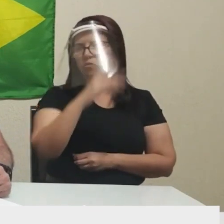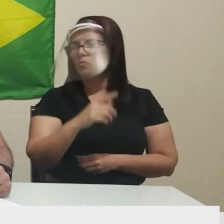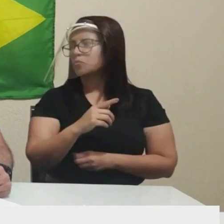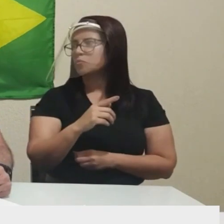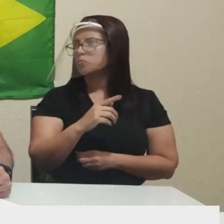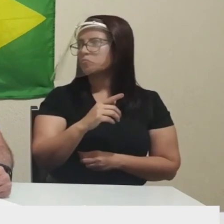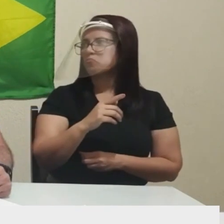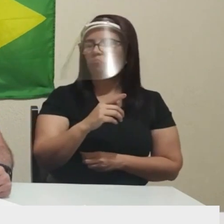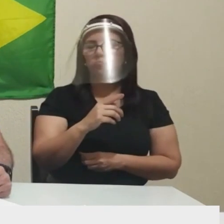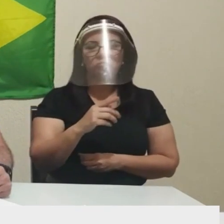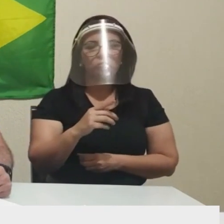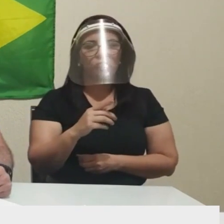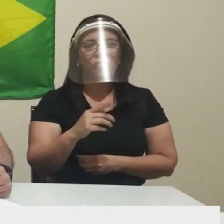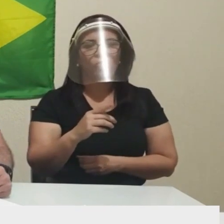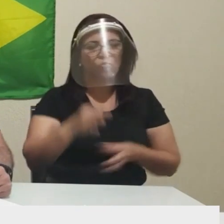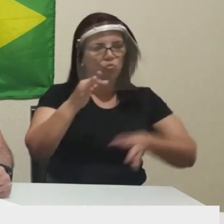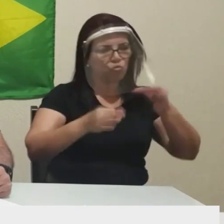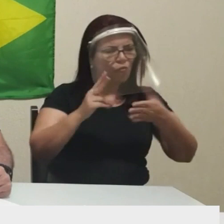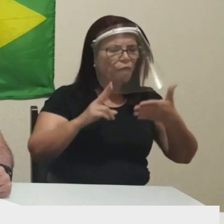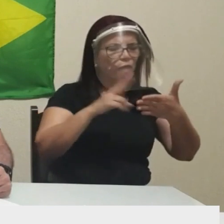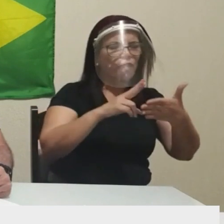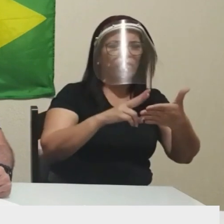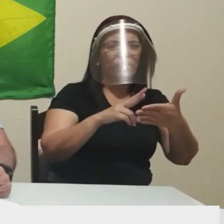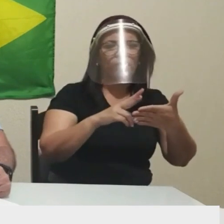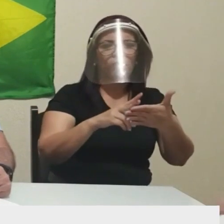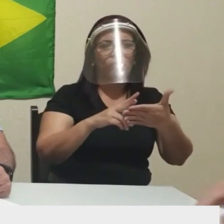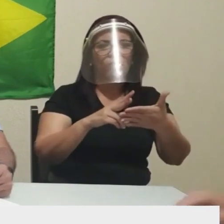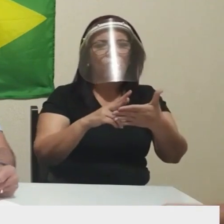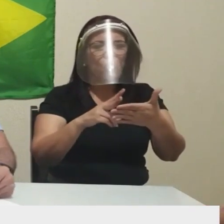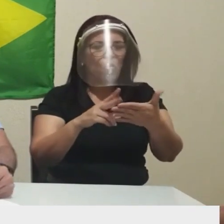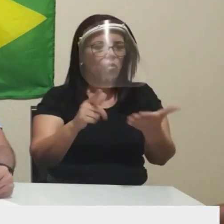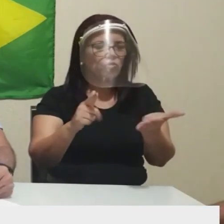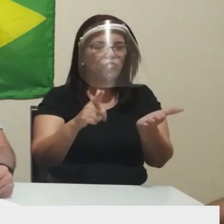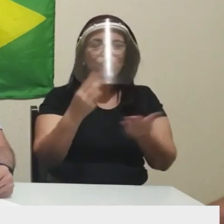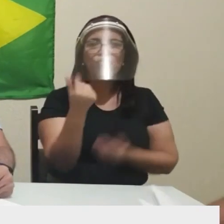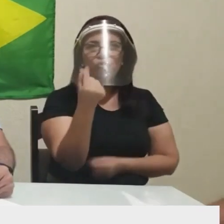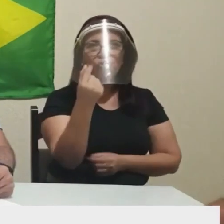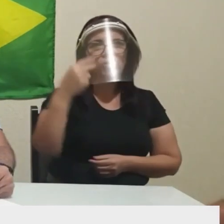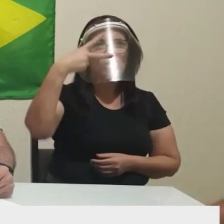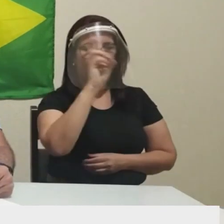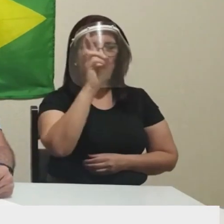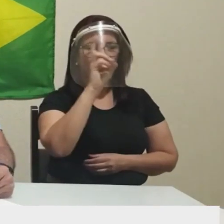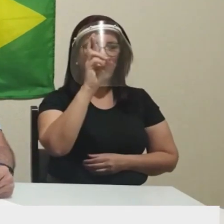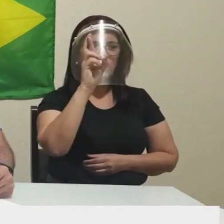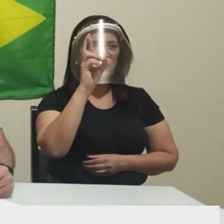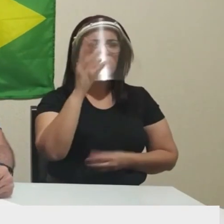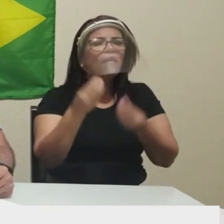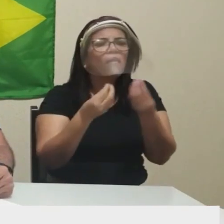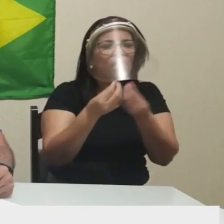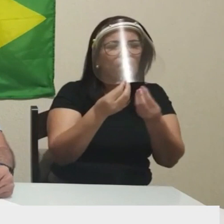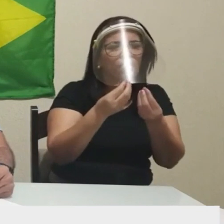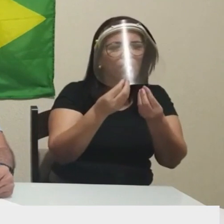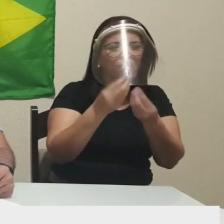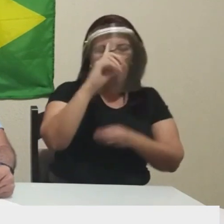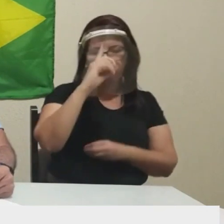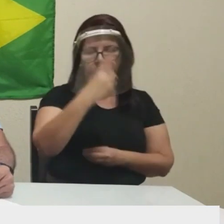está analisando agora uma ação de um partido político sobre as notas de R$200. Pela Constituição, a quem compete, né? O Banco Central,